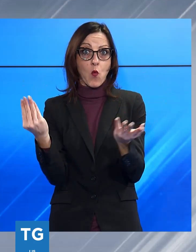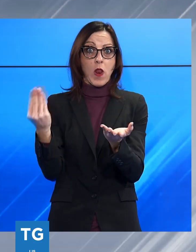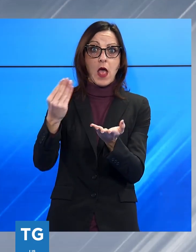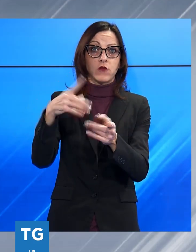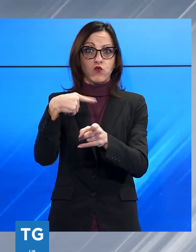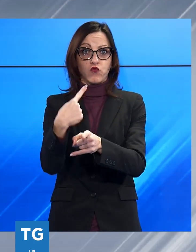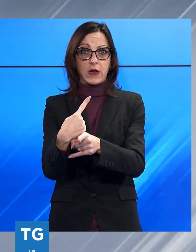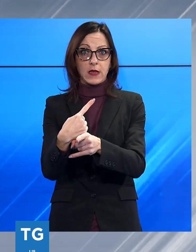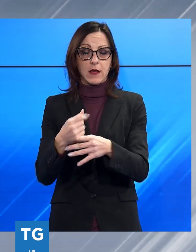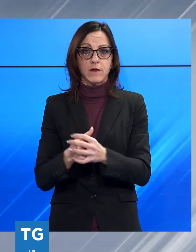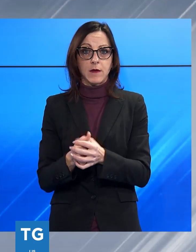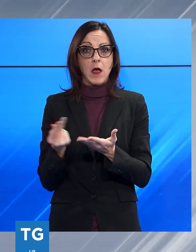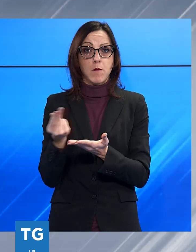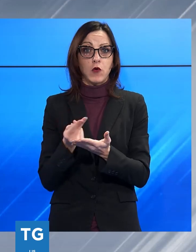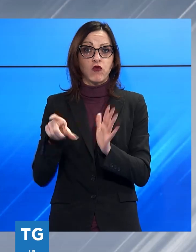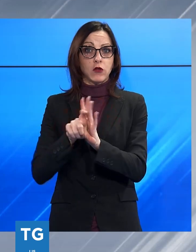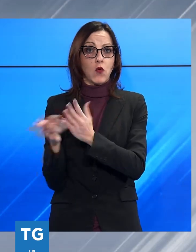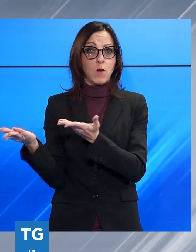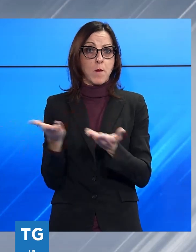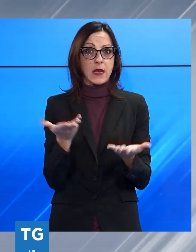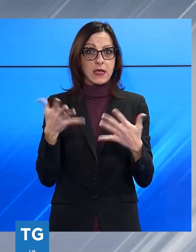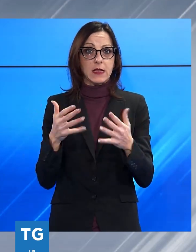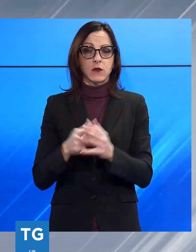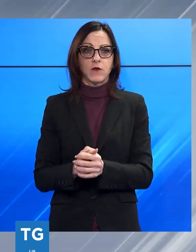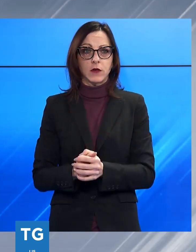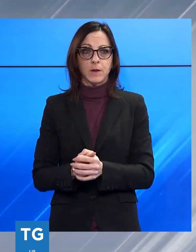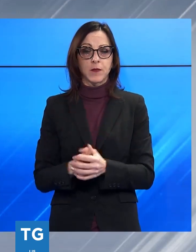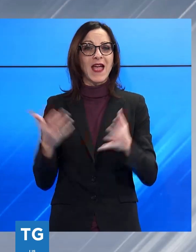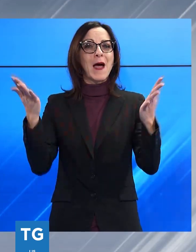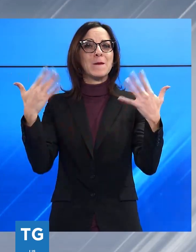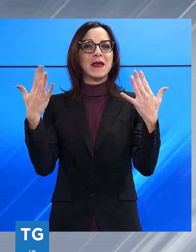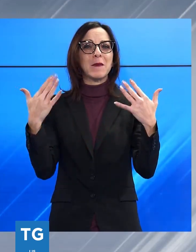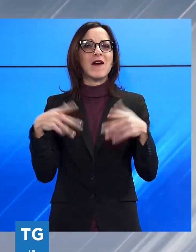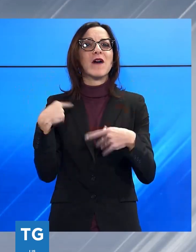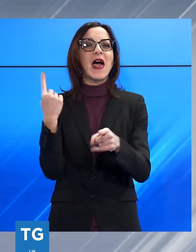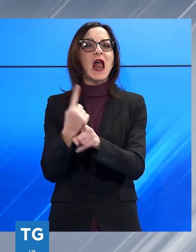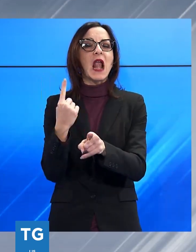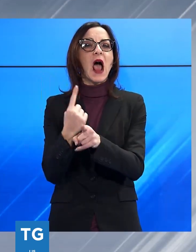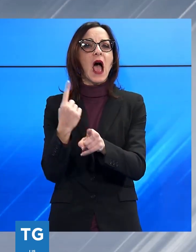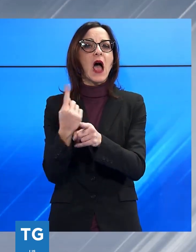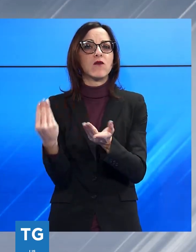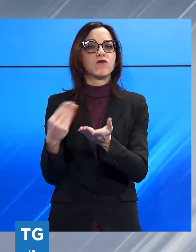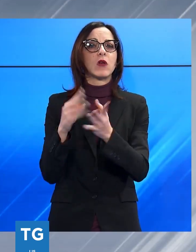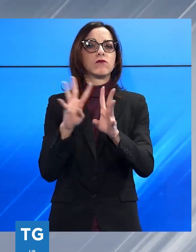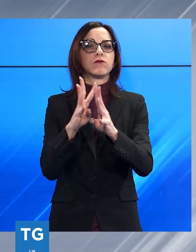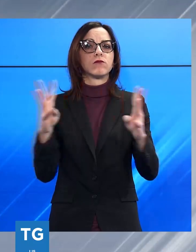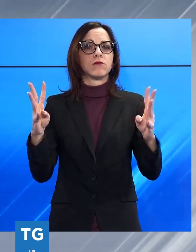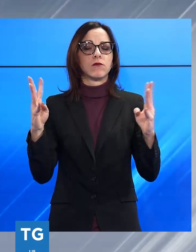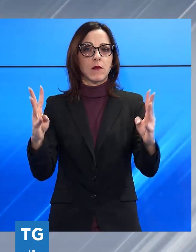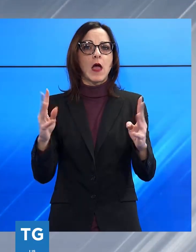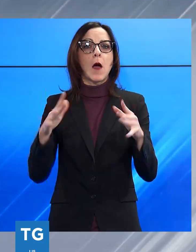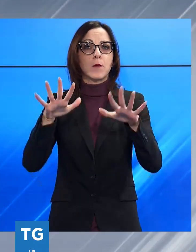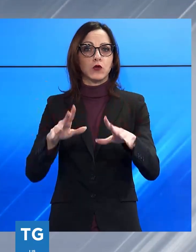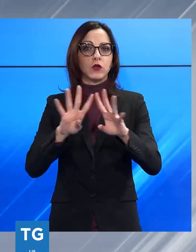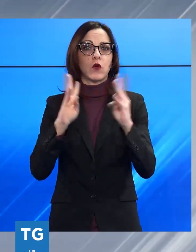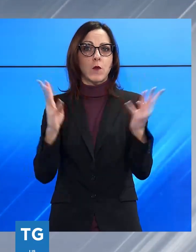presentato in comune inizieranno in primavera i lavori per l'installazione delle balaustre di protezione sulle